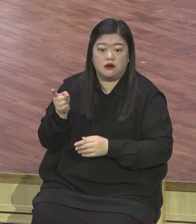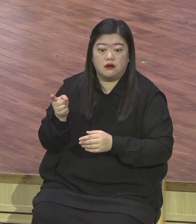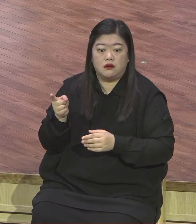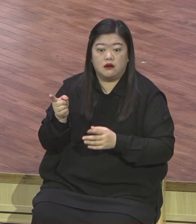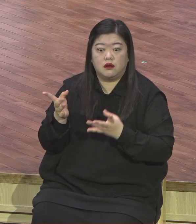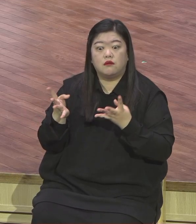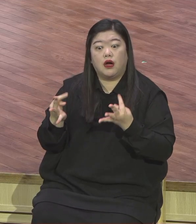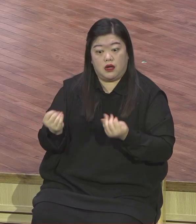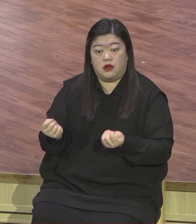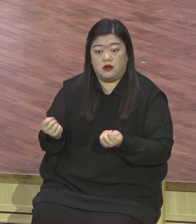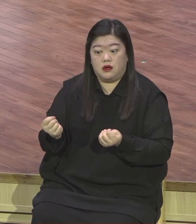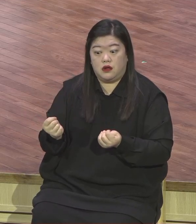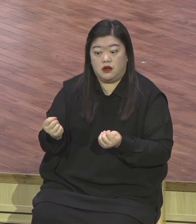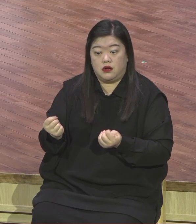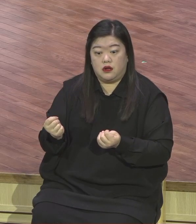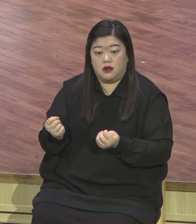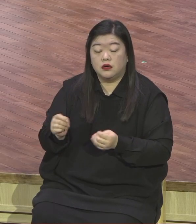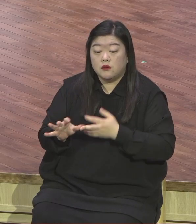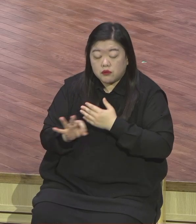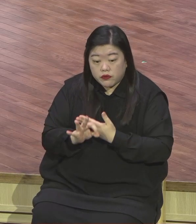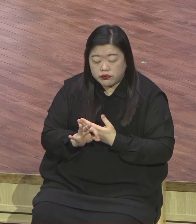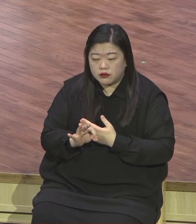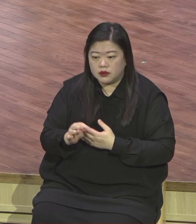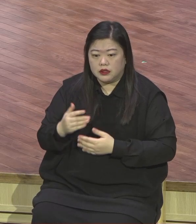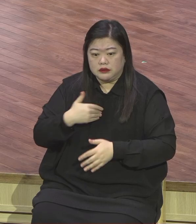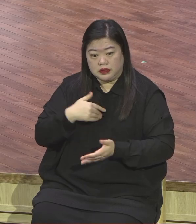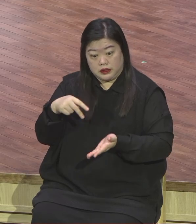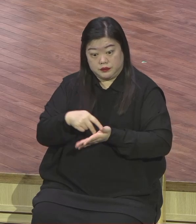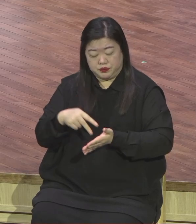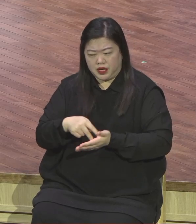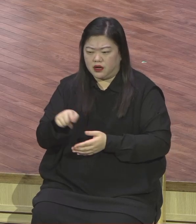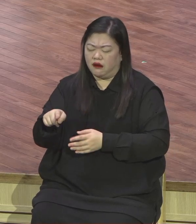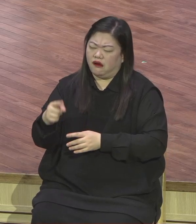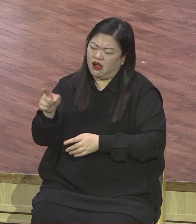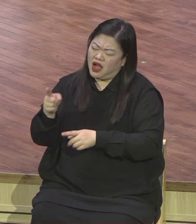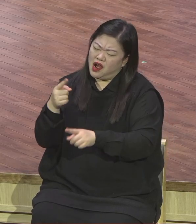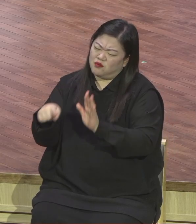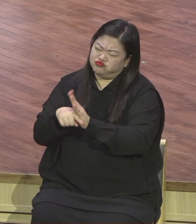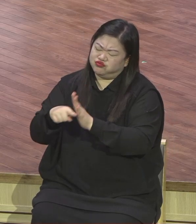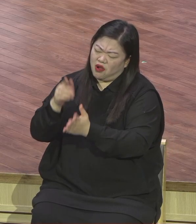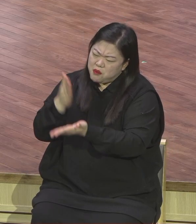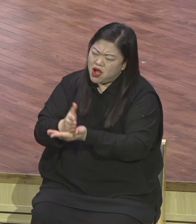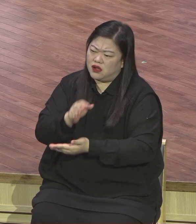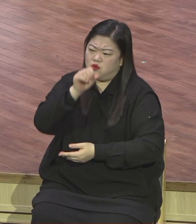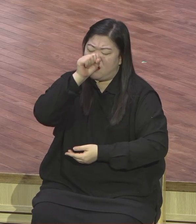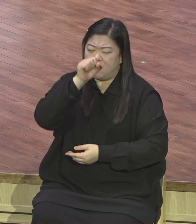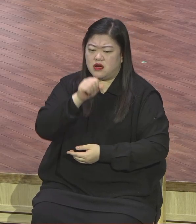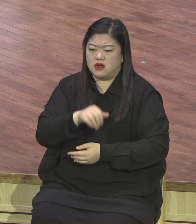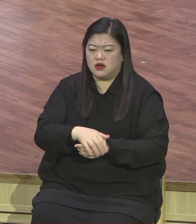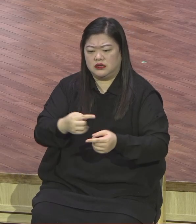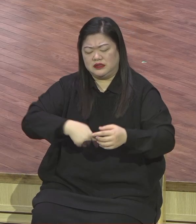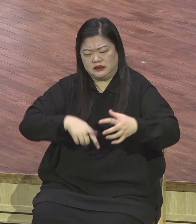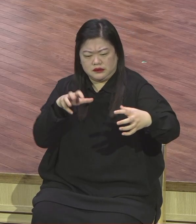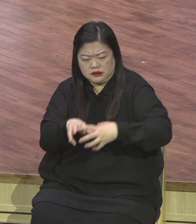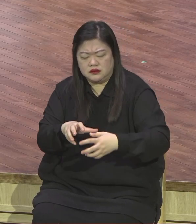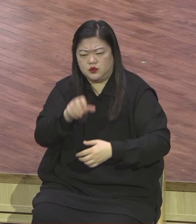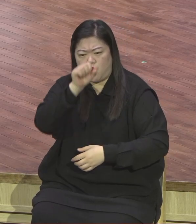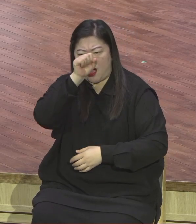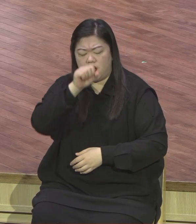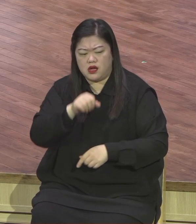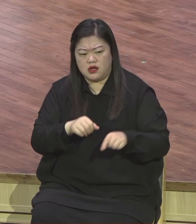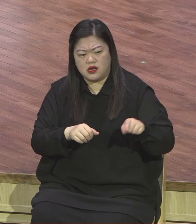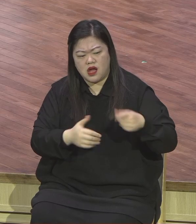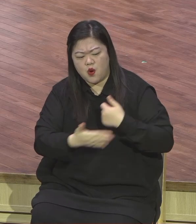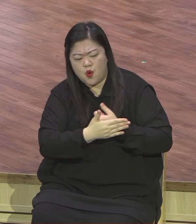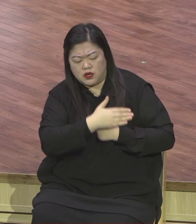이때가 중요합니다. 여러분이 어떤 시각을 가지고 그 사람을 바라보느냐 에